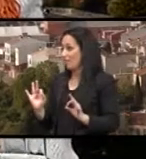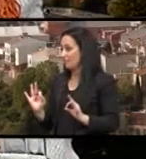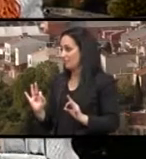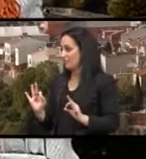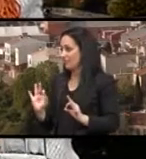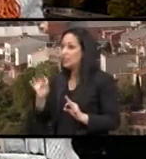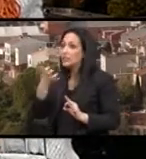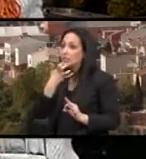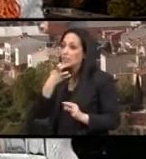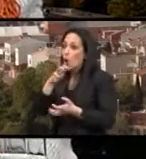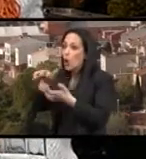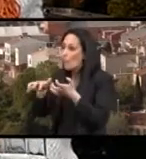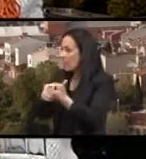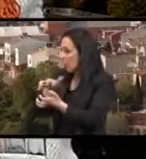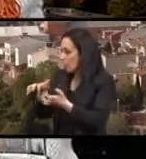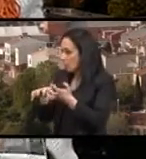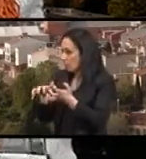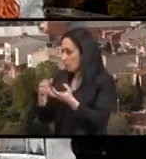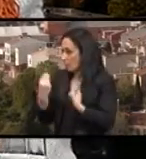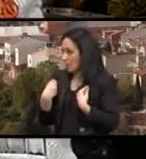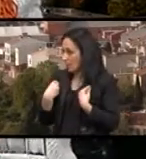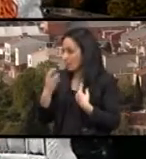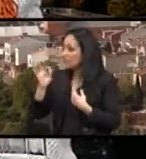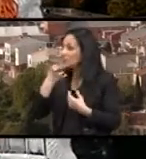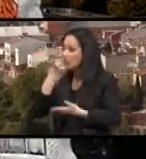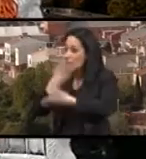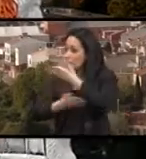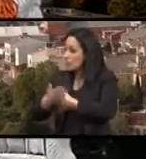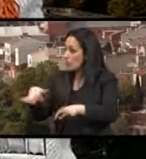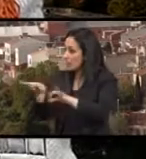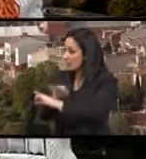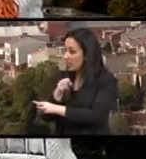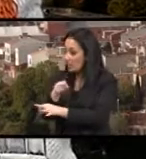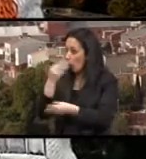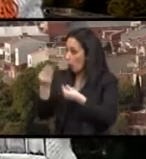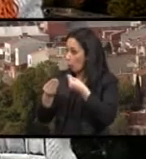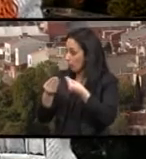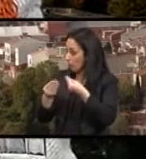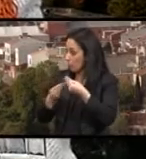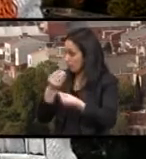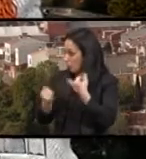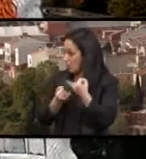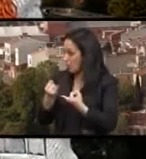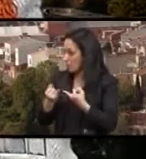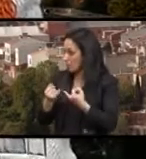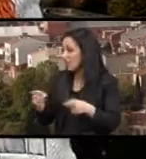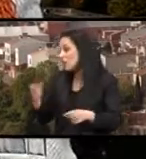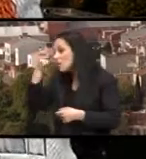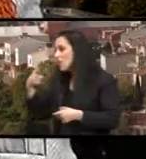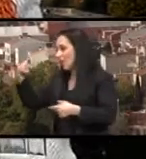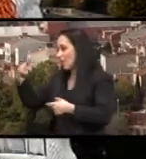és complicat pels que no tenen cap discapacitat, pels que tenim discapacitats encara ho és més, no?